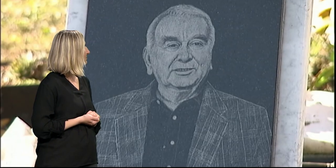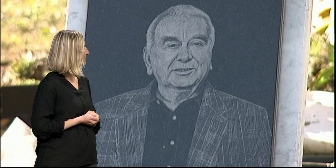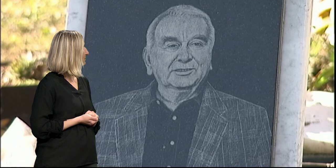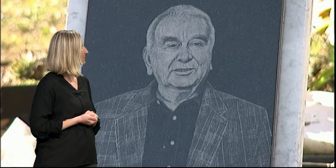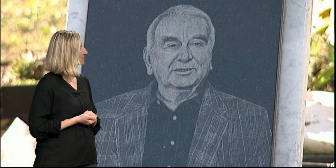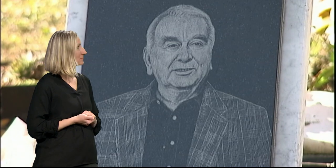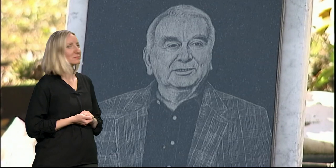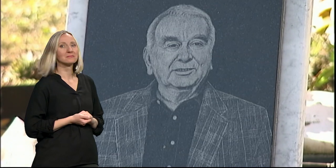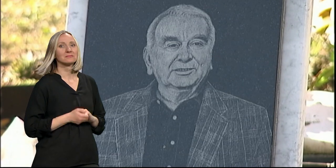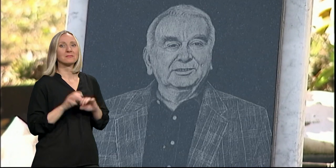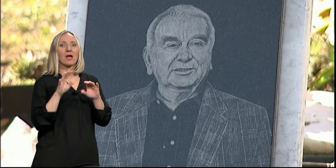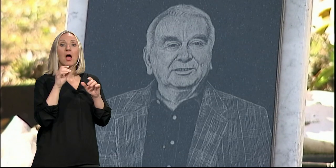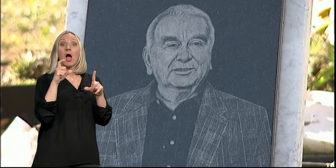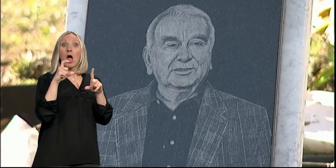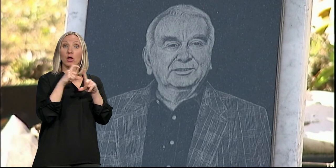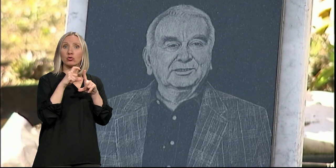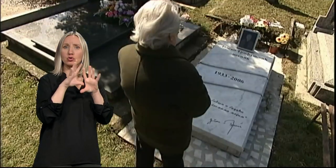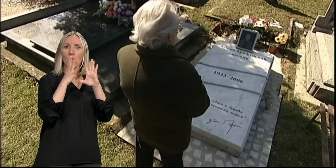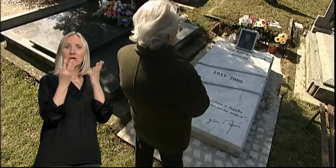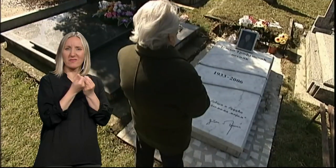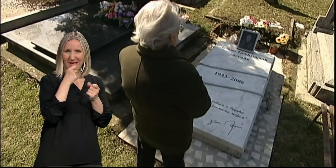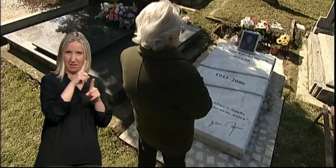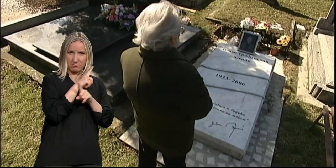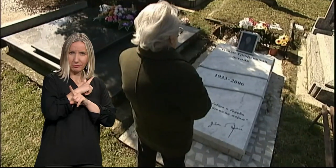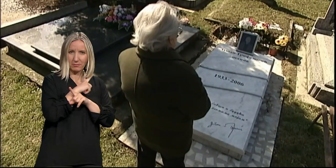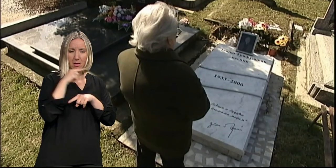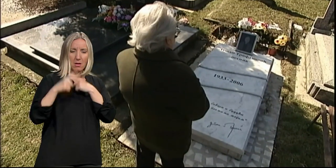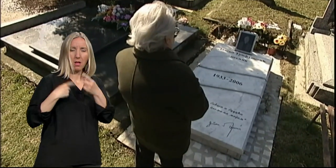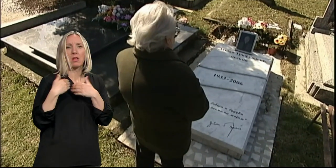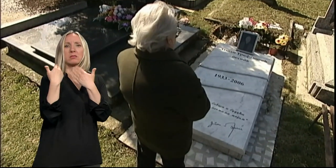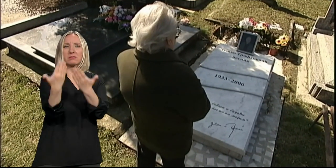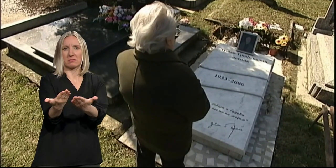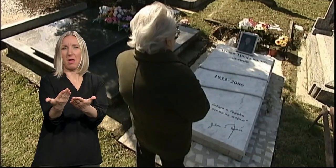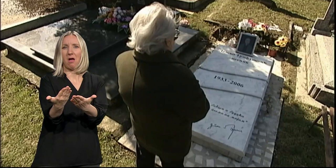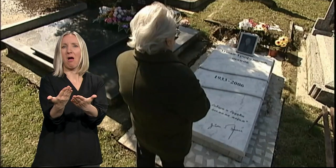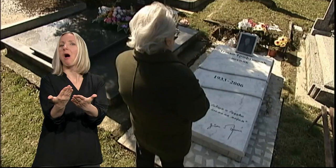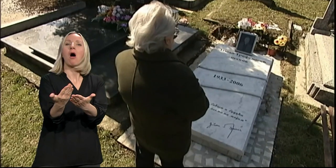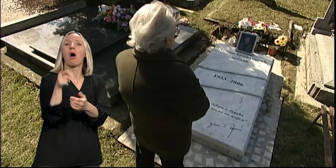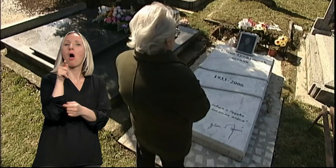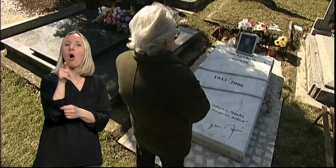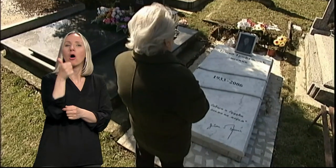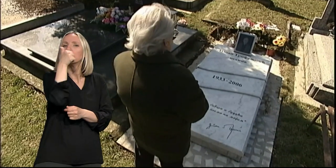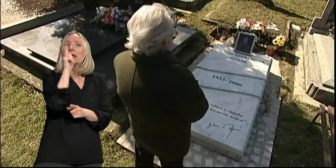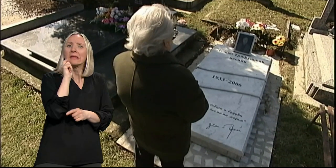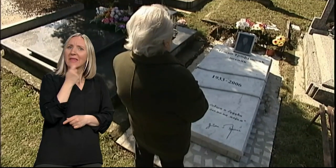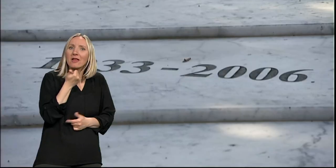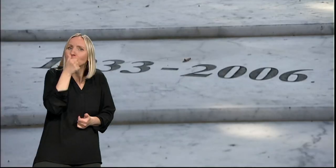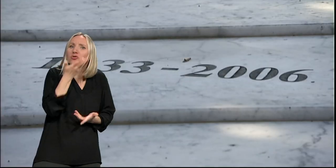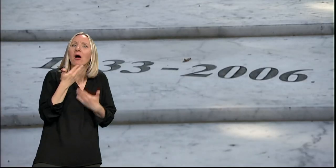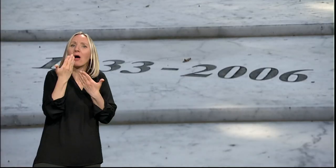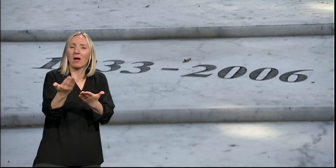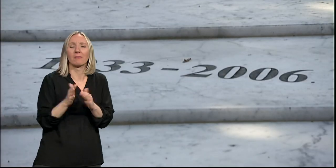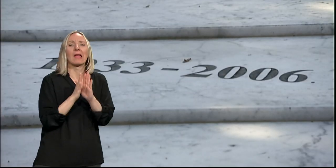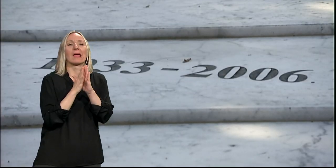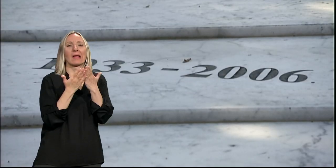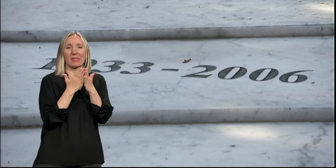Svu svoju zaostavštinu Duško je ostavio vama. Ako nije tajna, šta je to ostalo iza njega? Ostala je ta